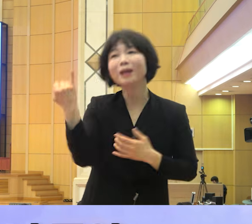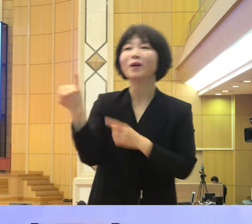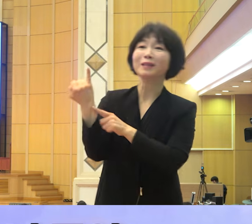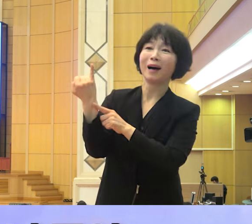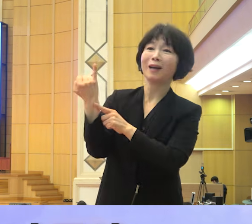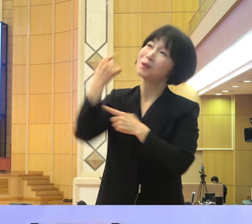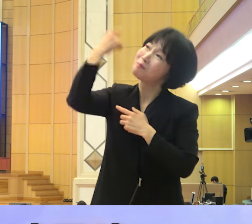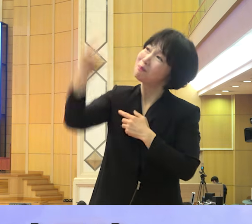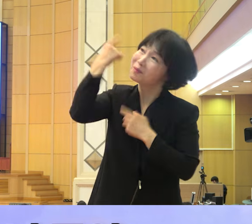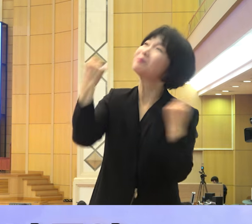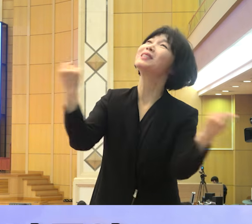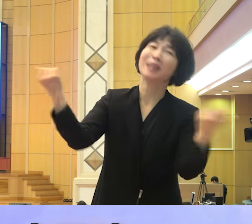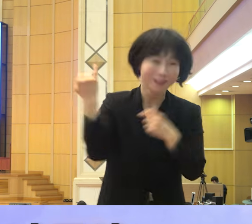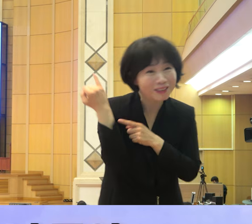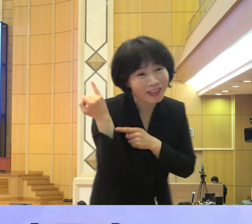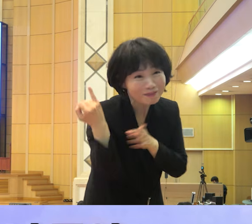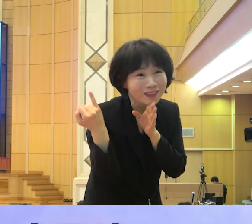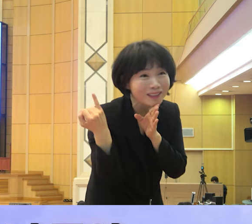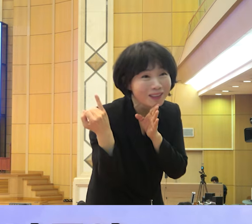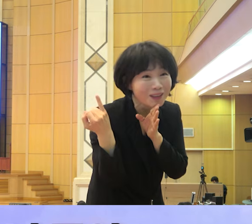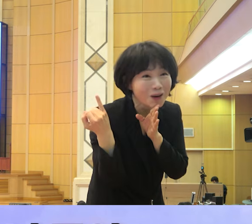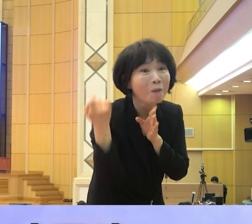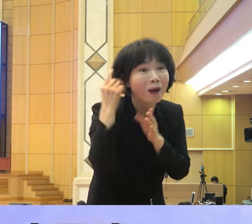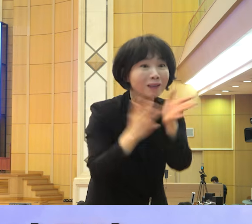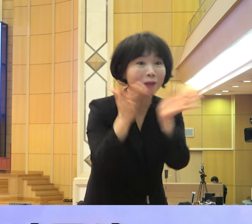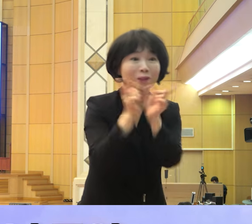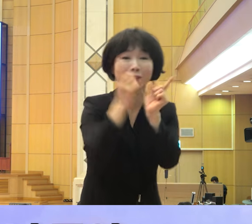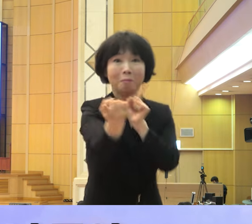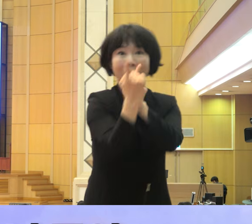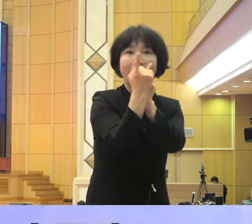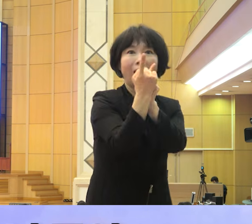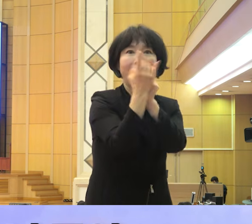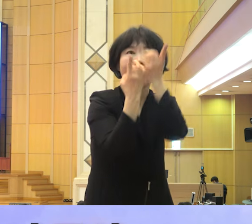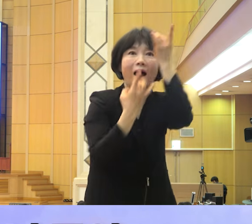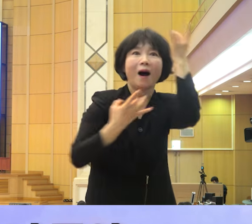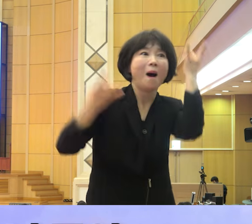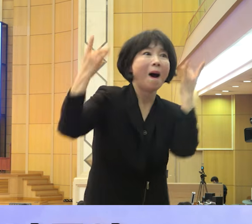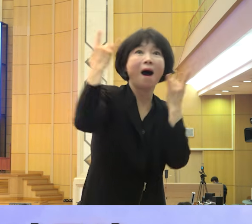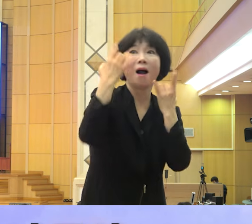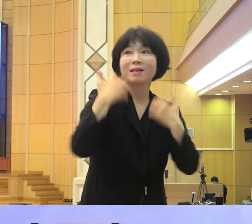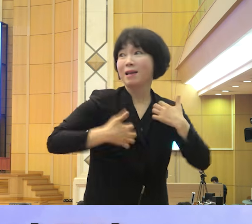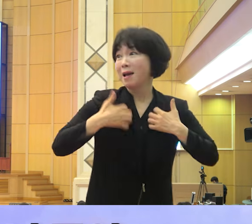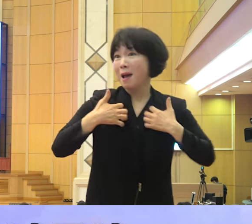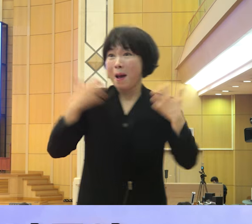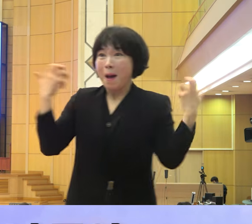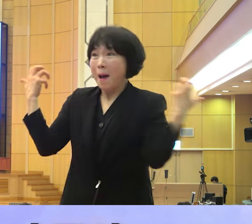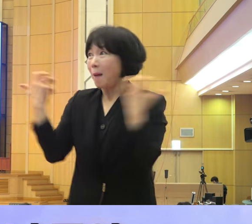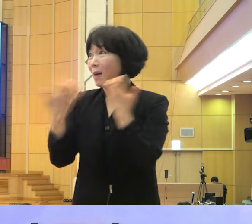약간 아이돌 같지 않아요? 그러면서 막 춤을 추면서 막 동네 들어가는 거예요.